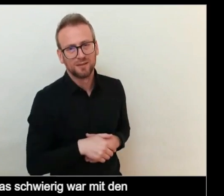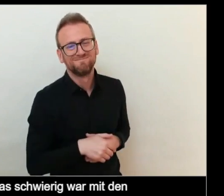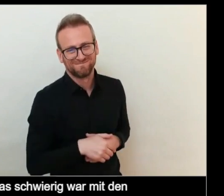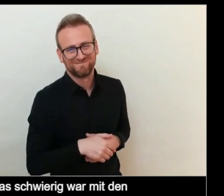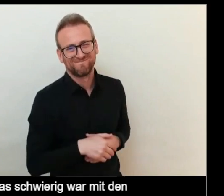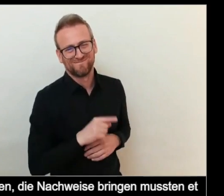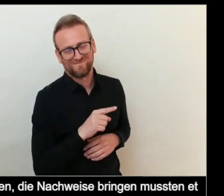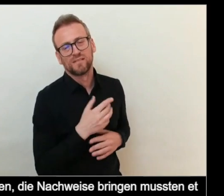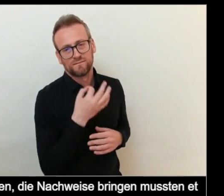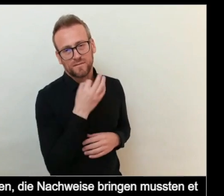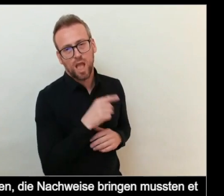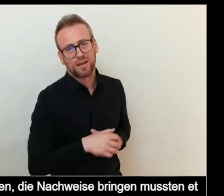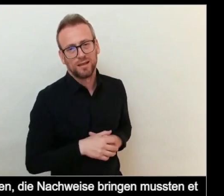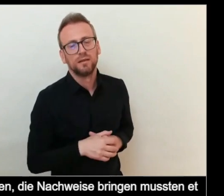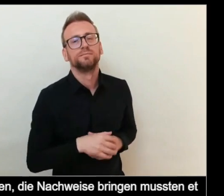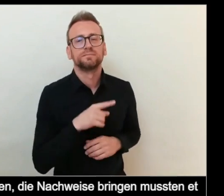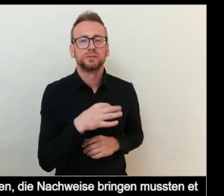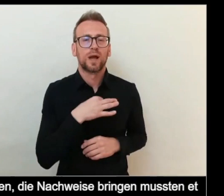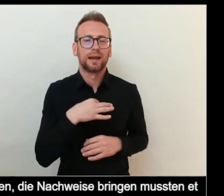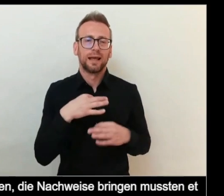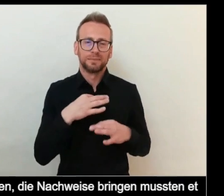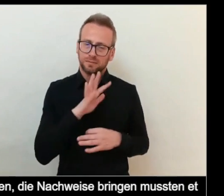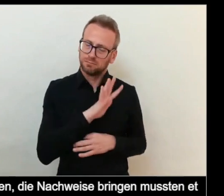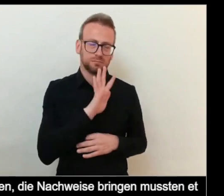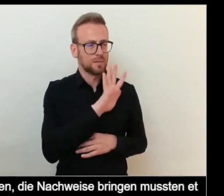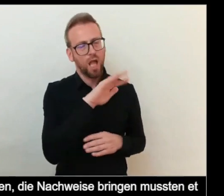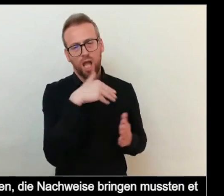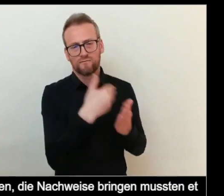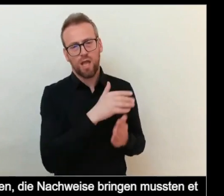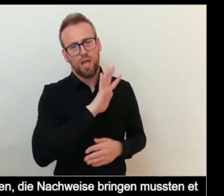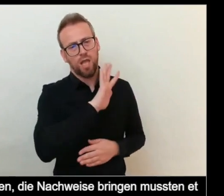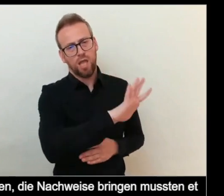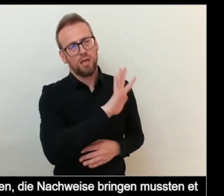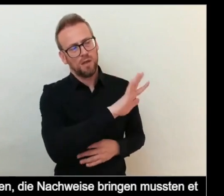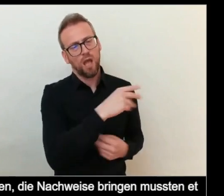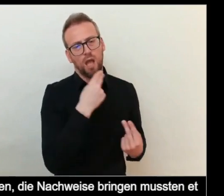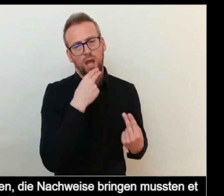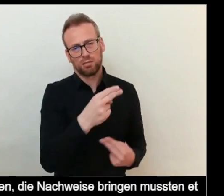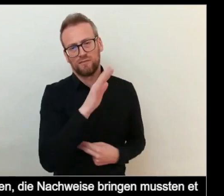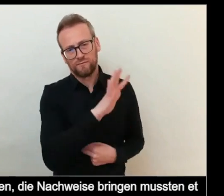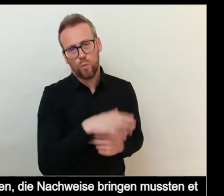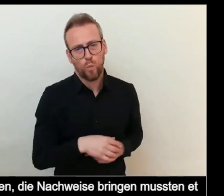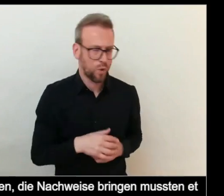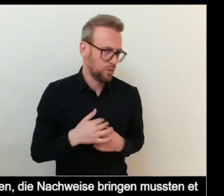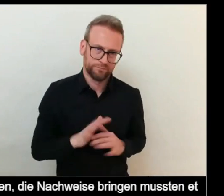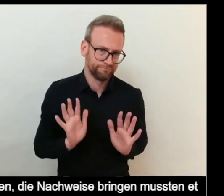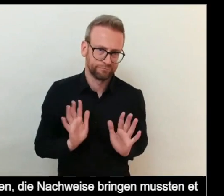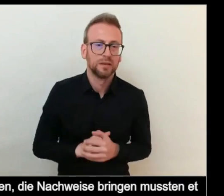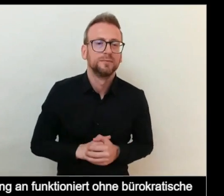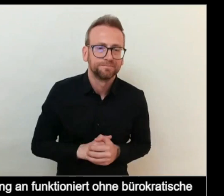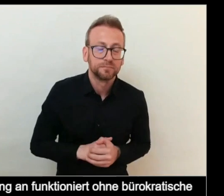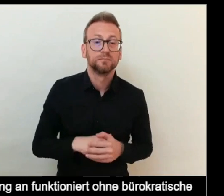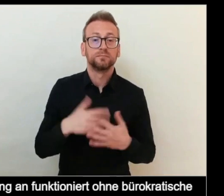in Kitas oder Schulen passiert, wird sofort nachgefragt, wo waren denn die Regeln? Also